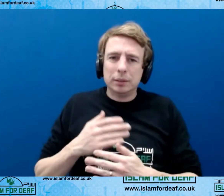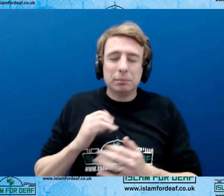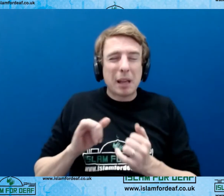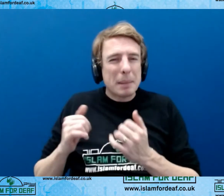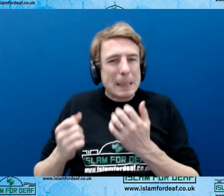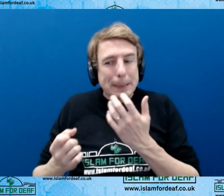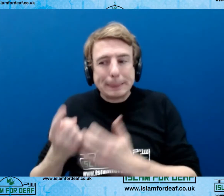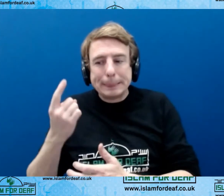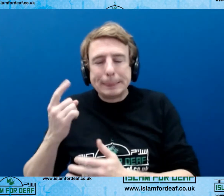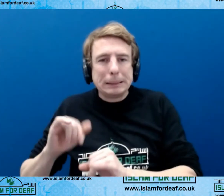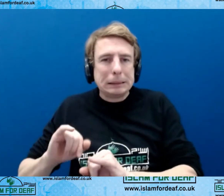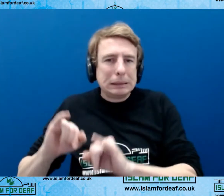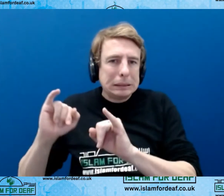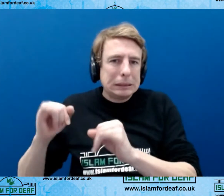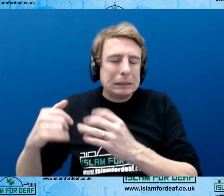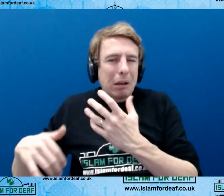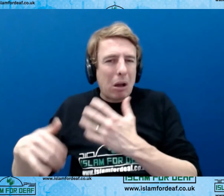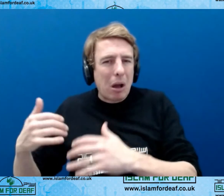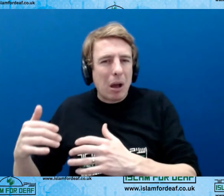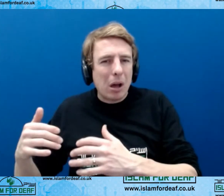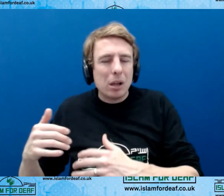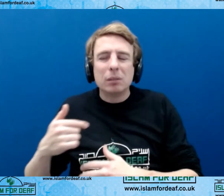رابعا وتواصوا بالصبر.